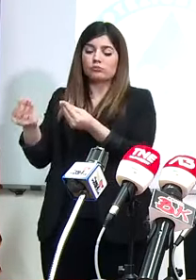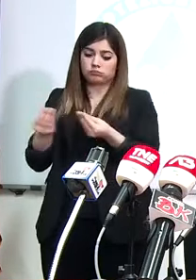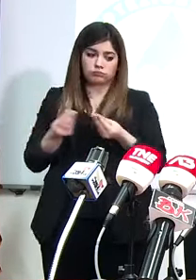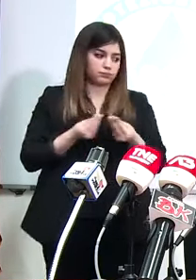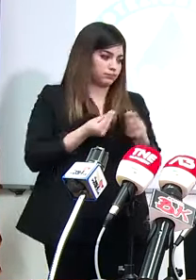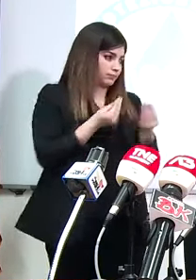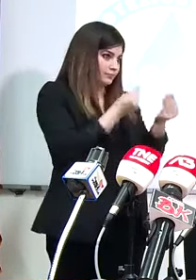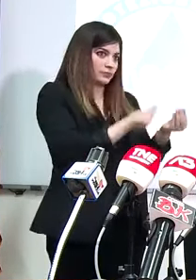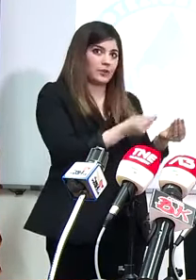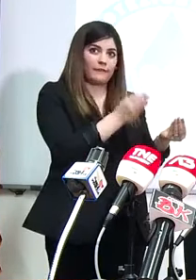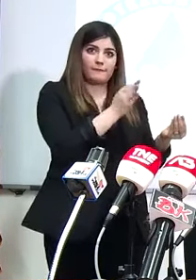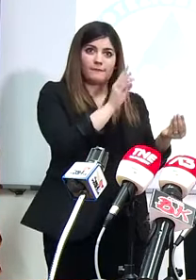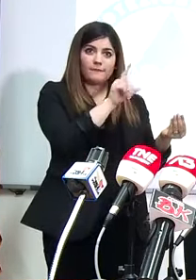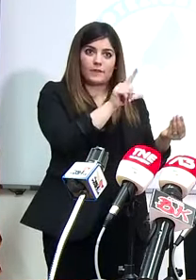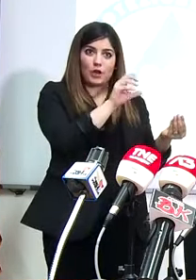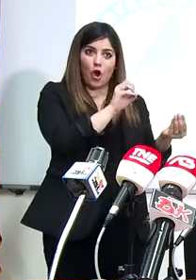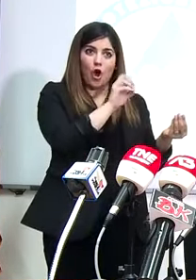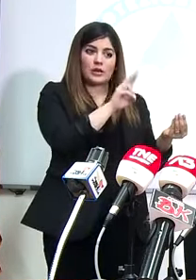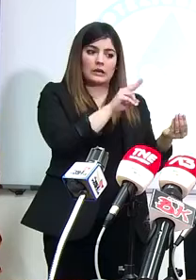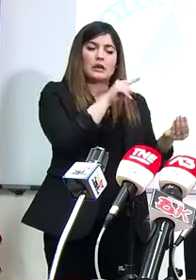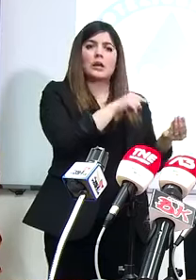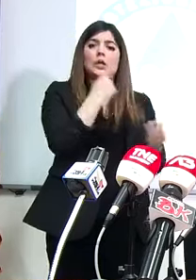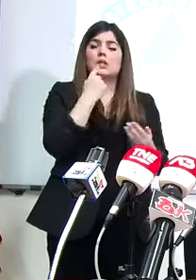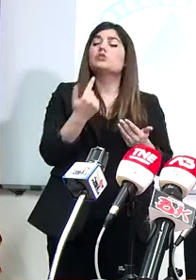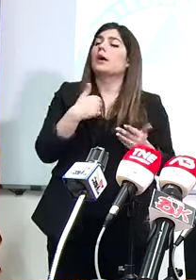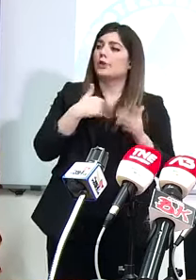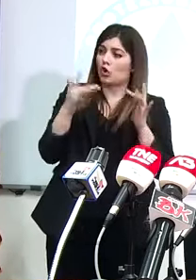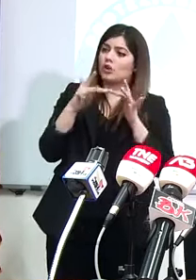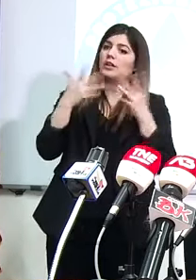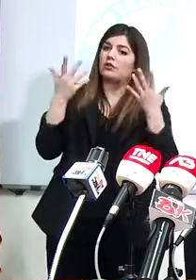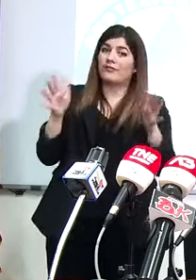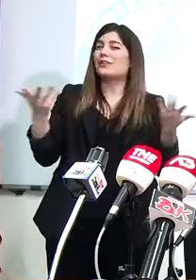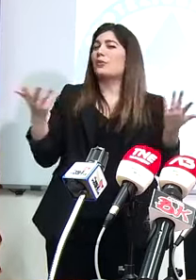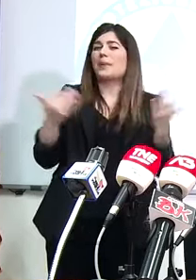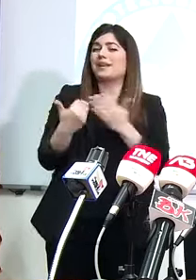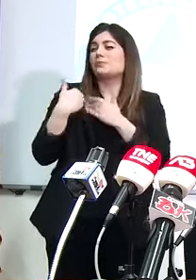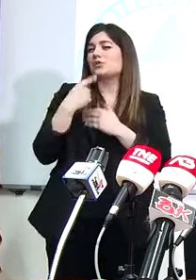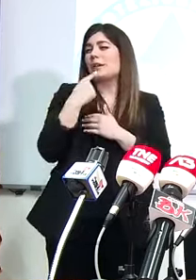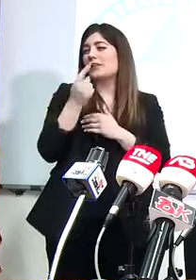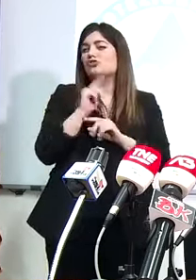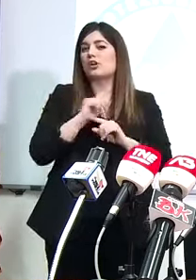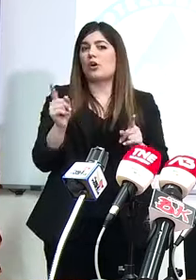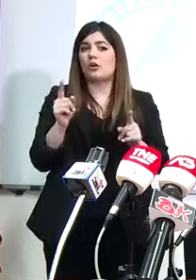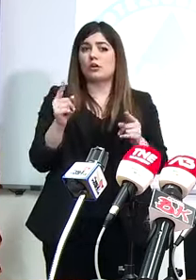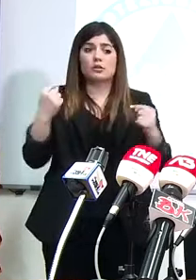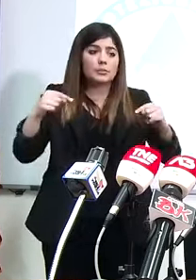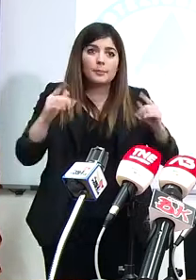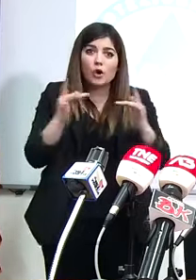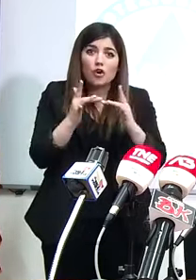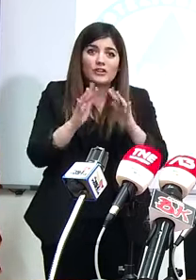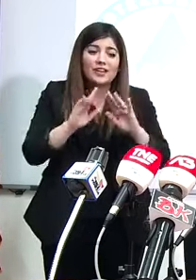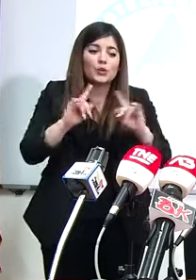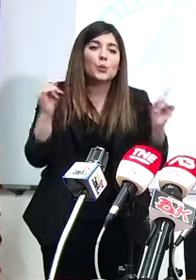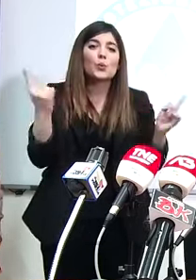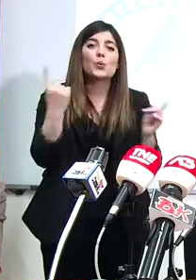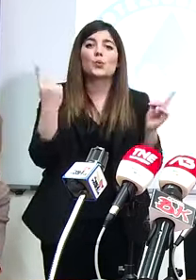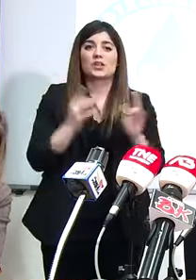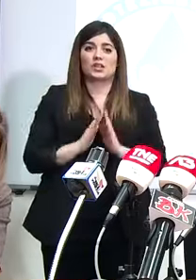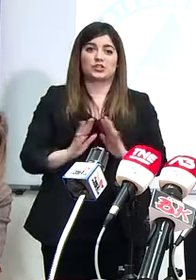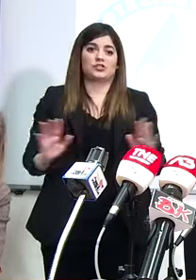con il responsabile hanno detto di no basta a questi sono i contatti che ho avuto le chiedo un ultima cosa di fronte a